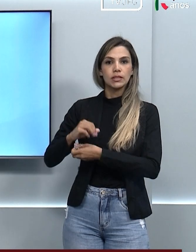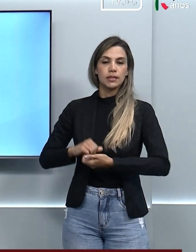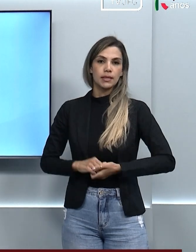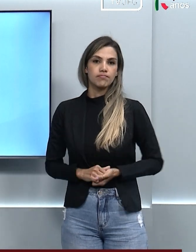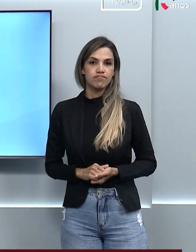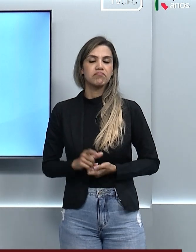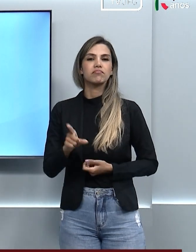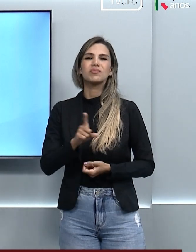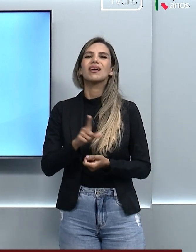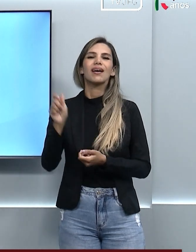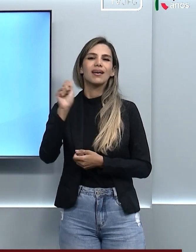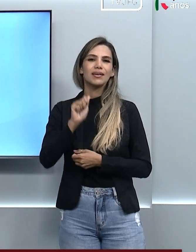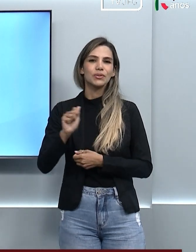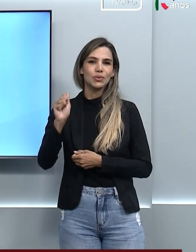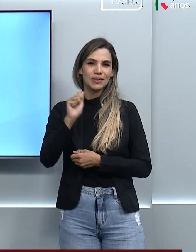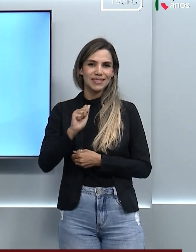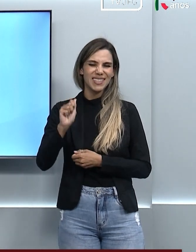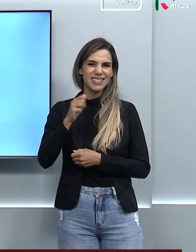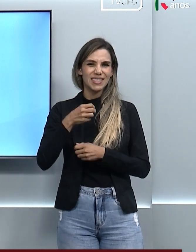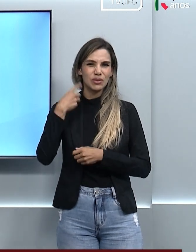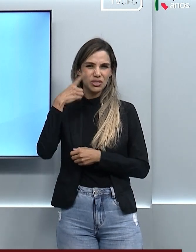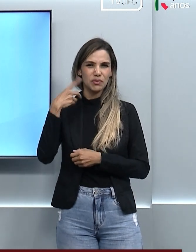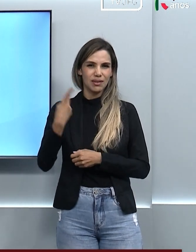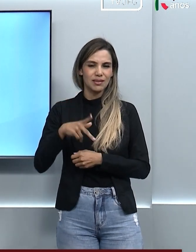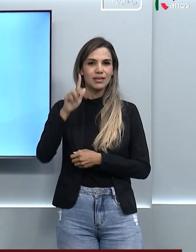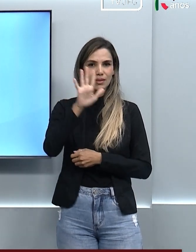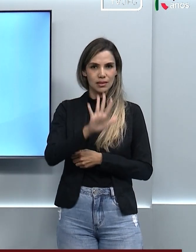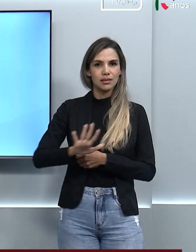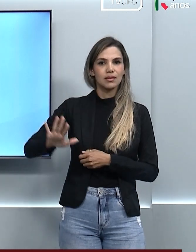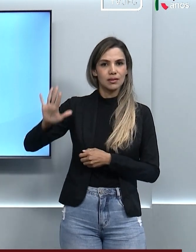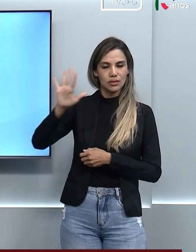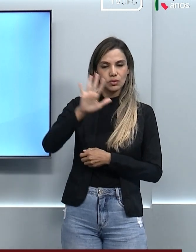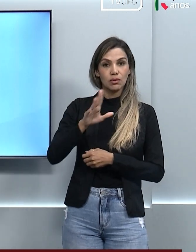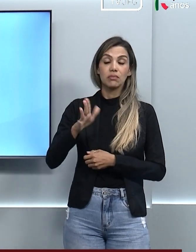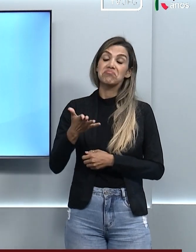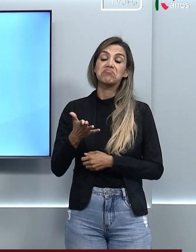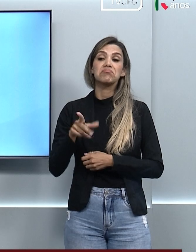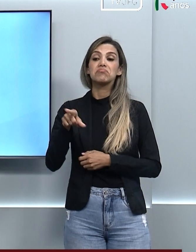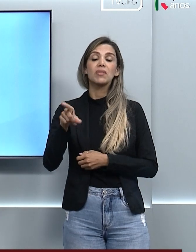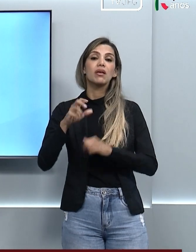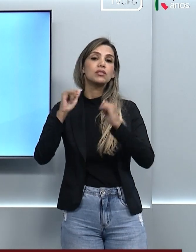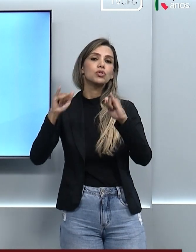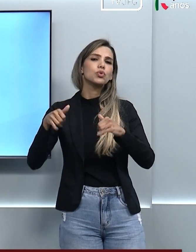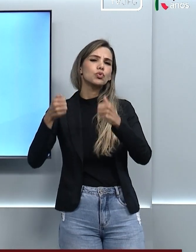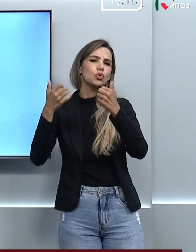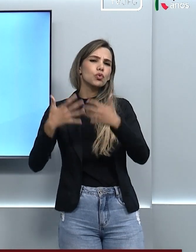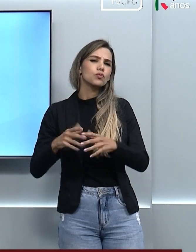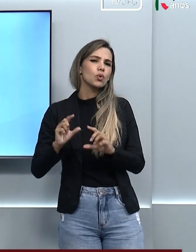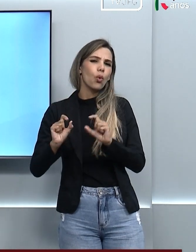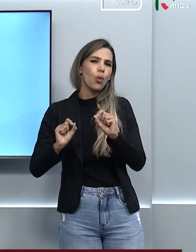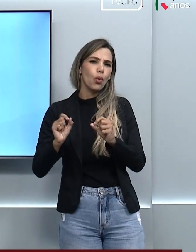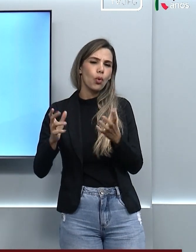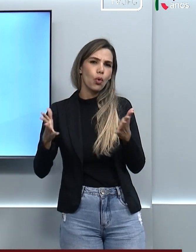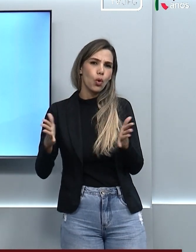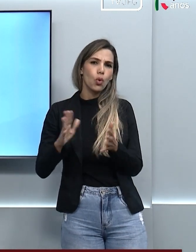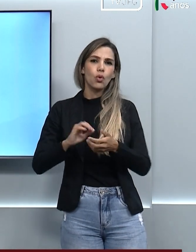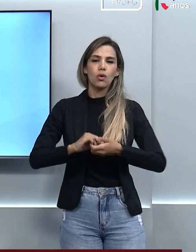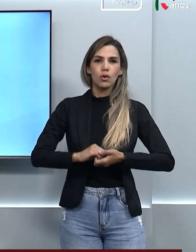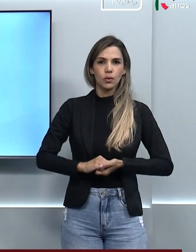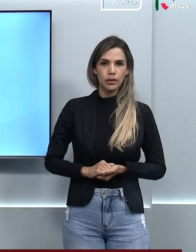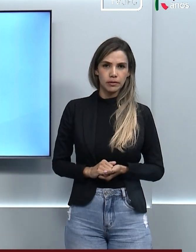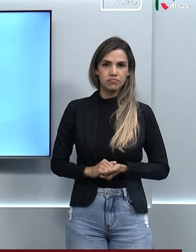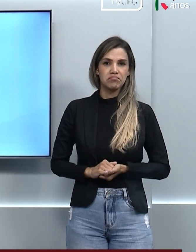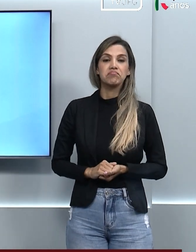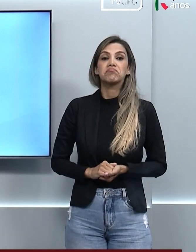que é a Associação dos Magistrados do Estado de Goiás. A justificativa usada foi do princípio da